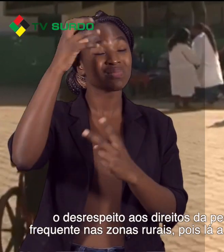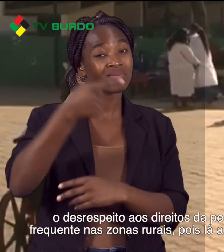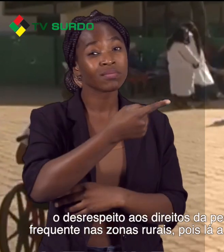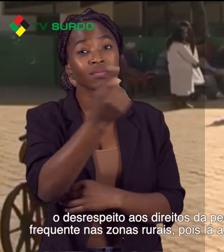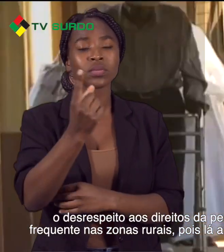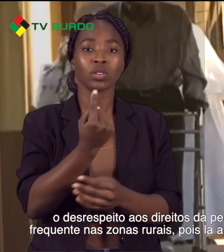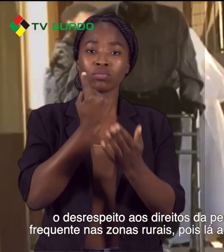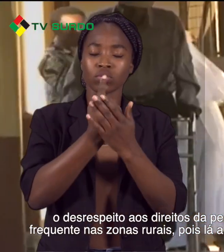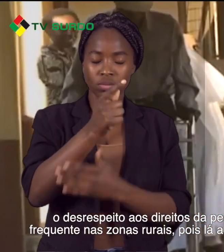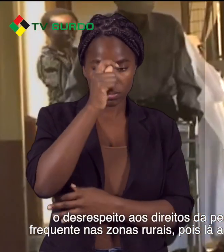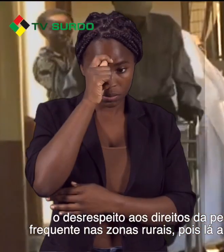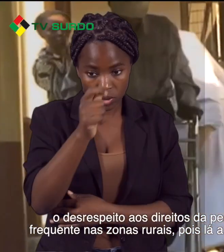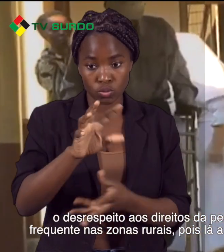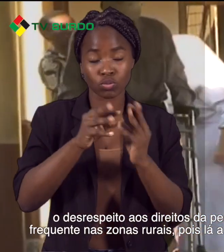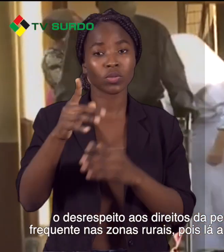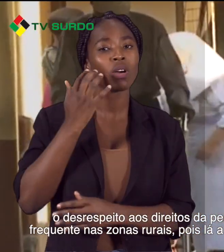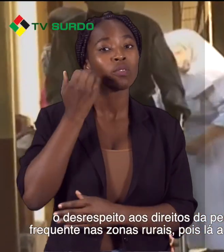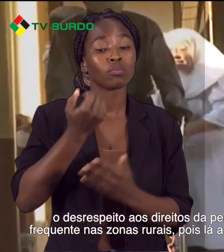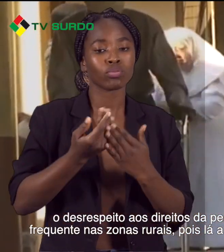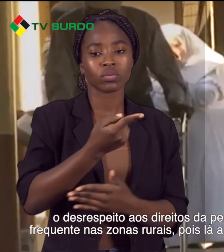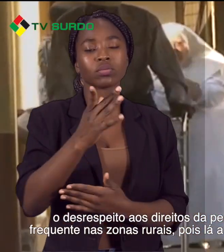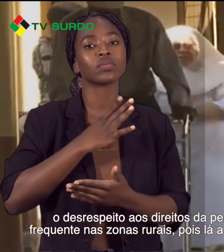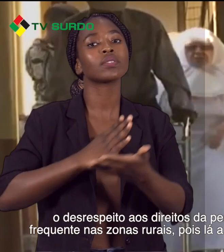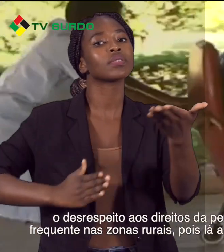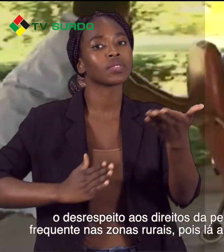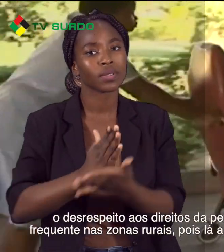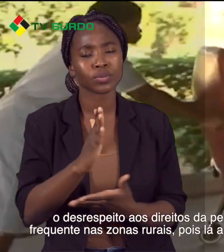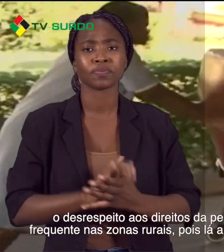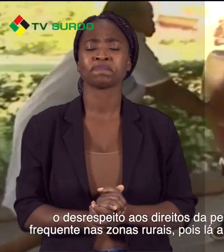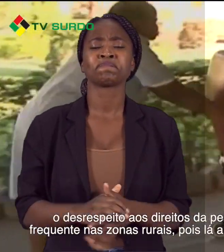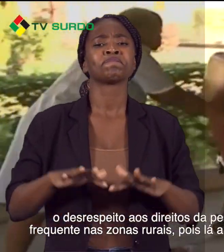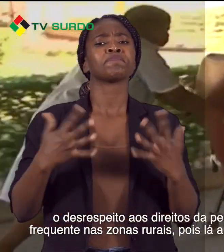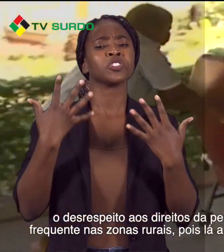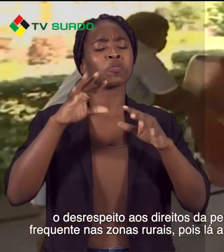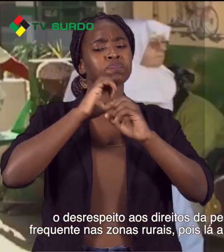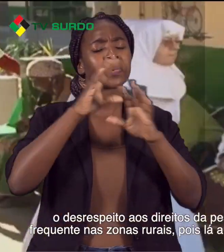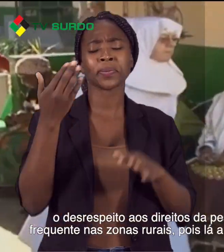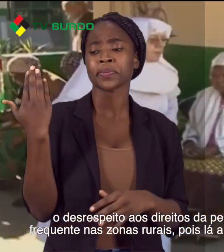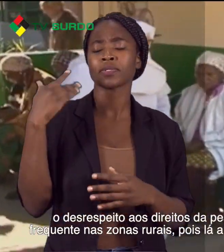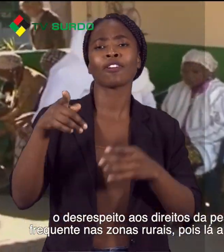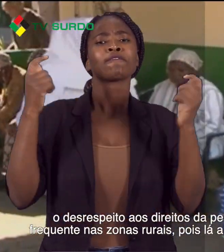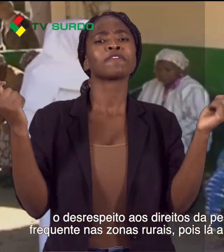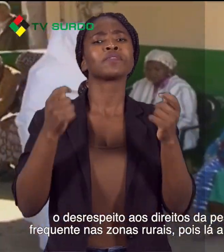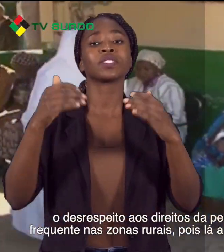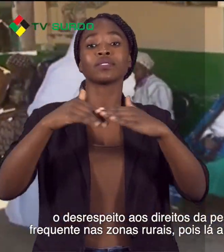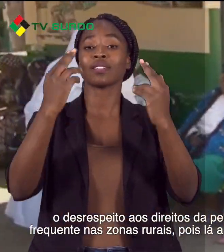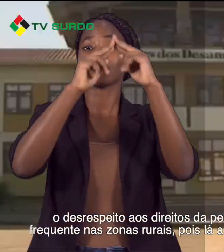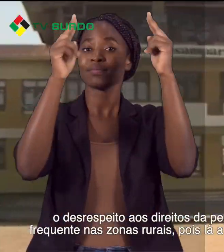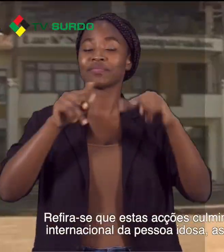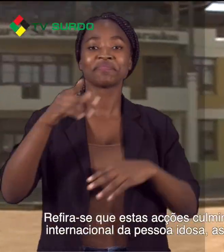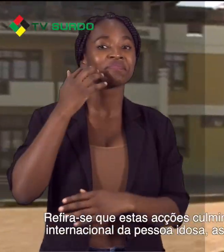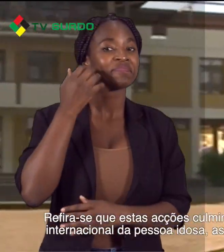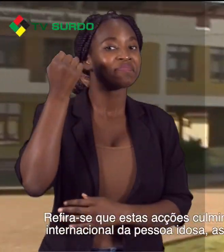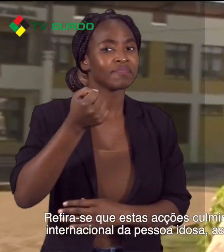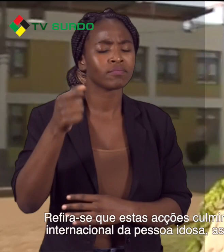direitos da pessoa da terceira idade é mais frequente nas zonas rurais, pois lá a representação do Estado é fraca.